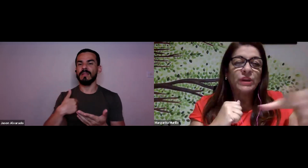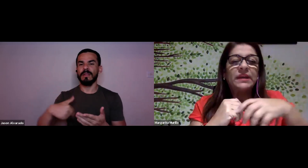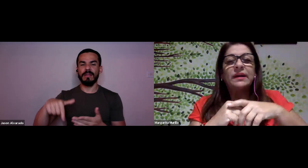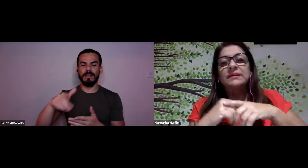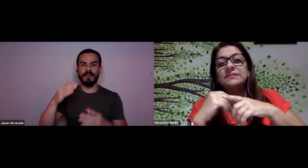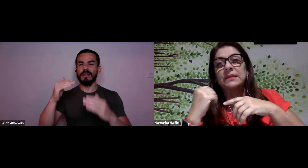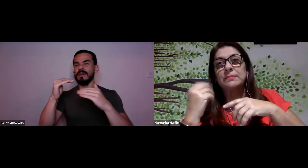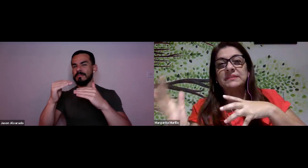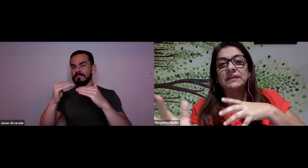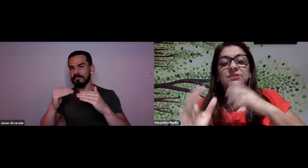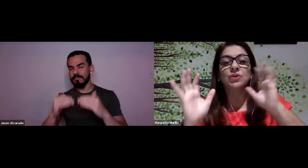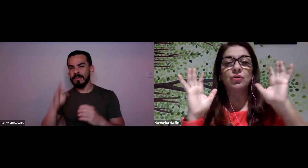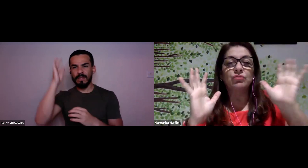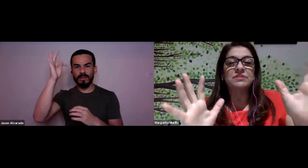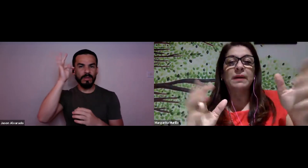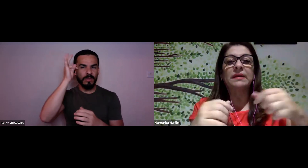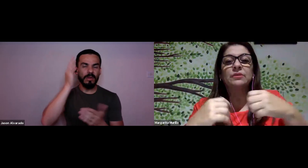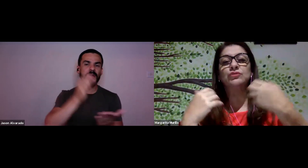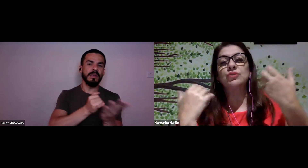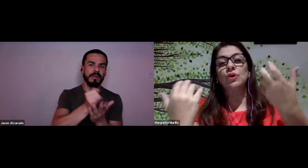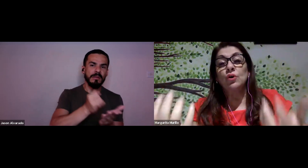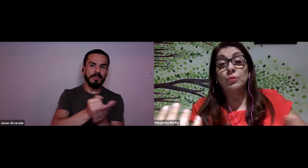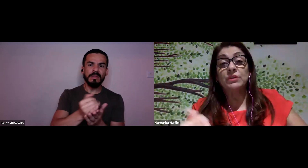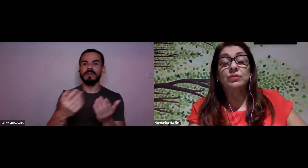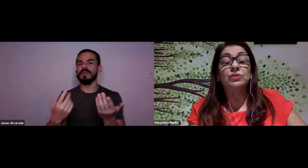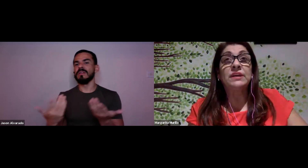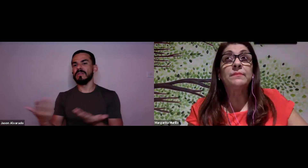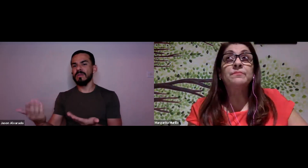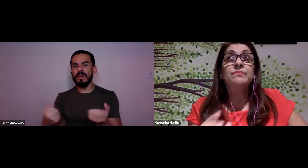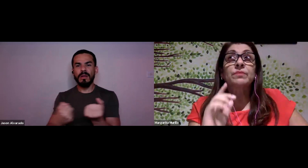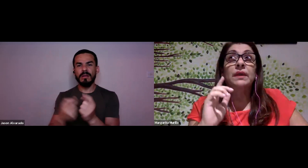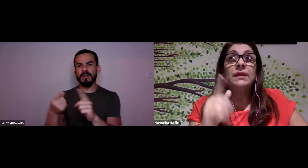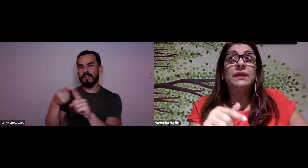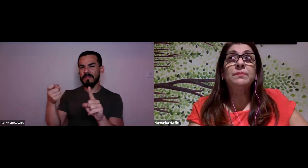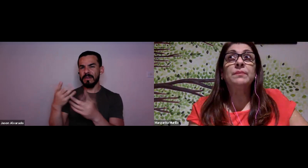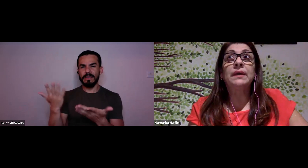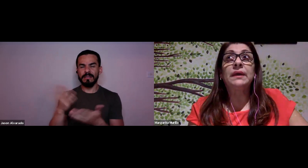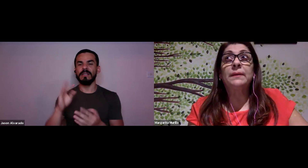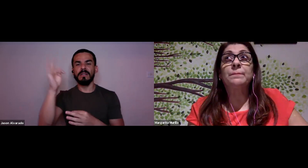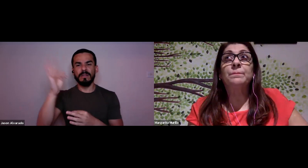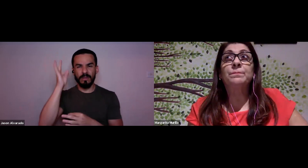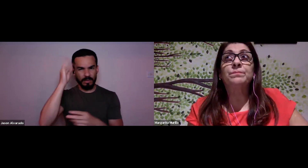teóricas de investigación respaldos un poquito de teoría y